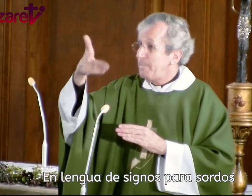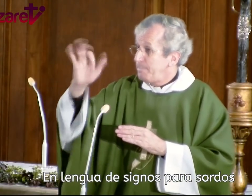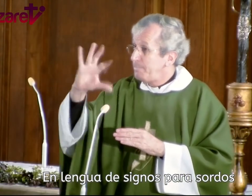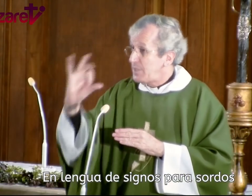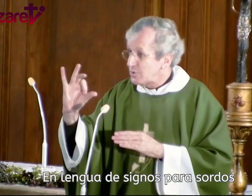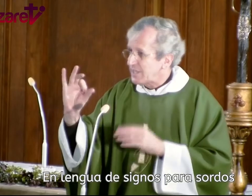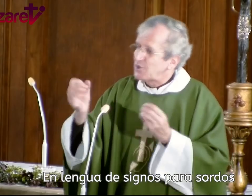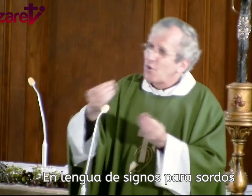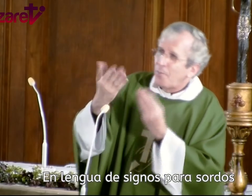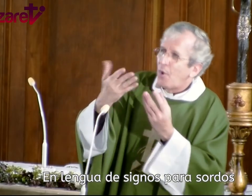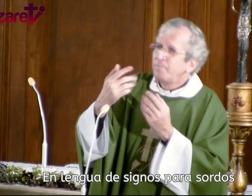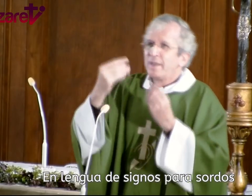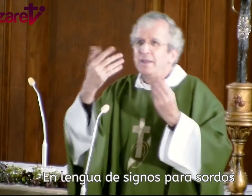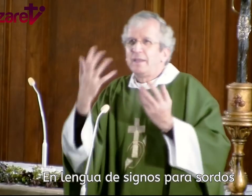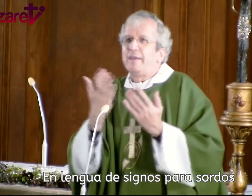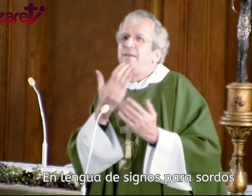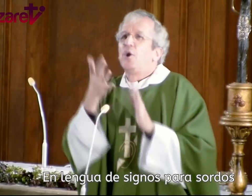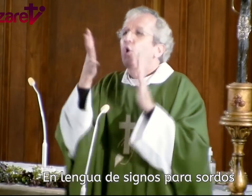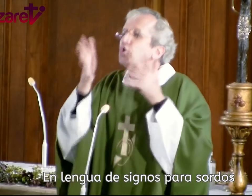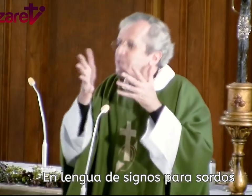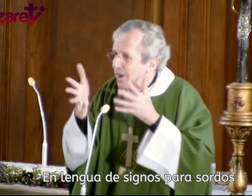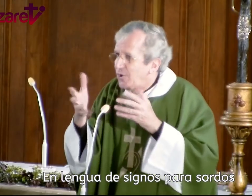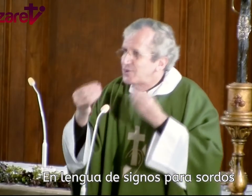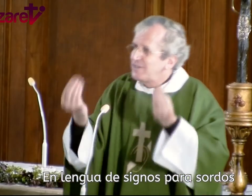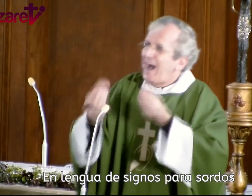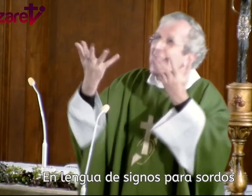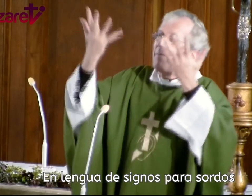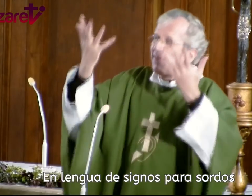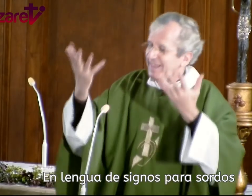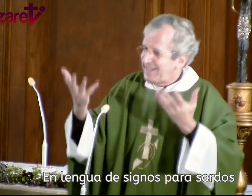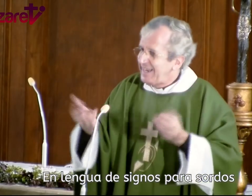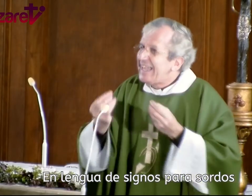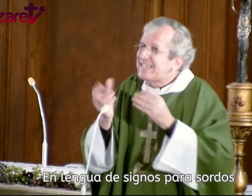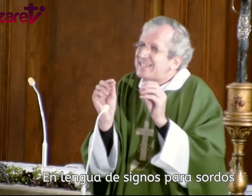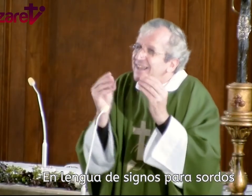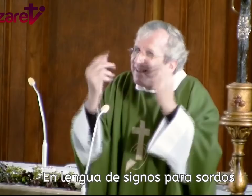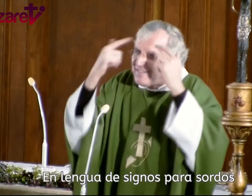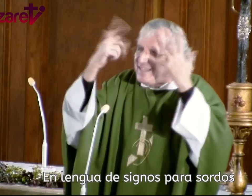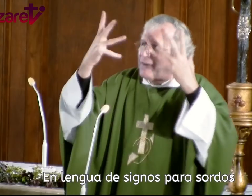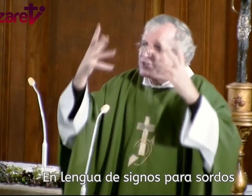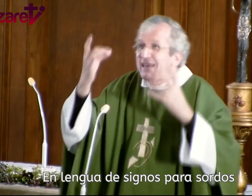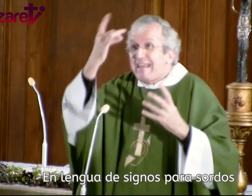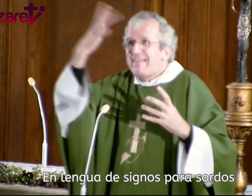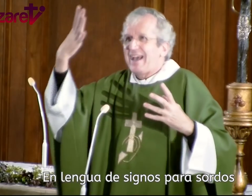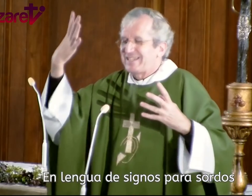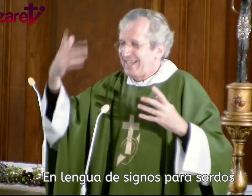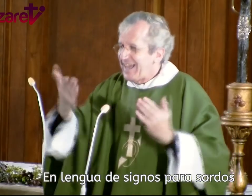Proverbios Que son como Consejos Alabanzas Es decir Esas Diríamos Ideas Que da